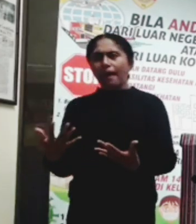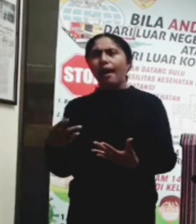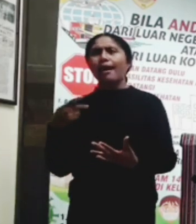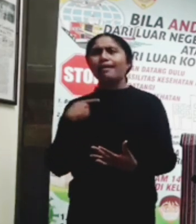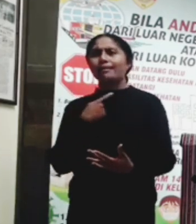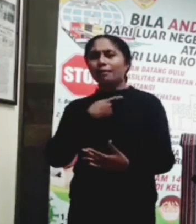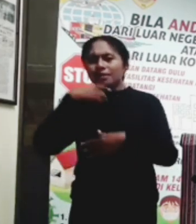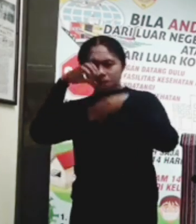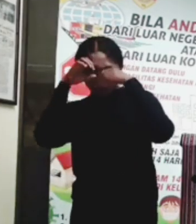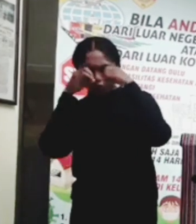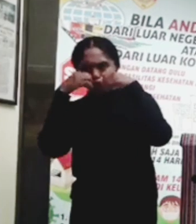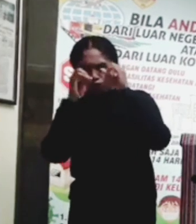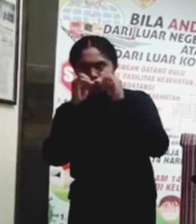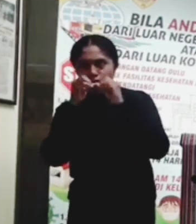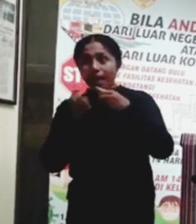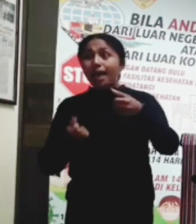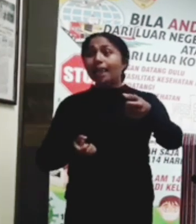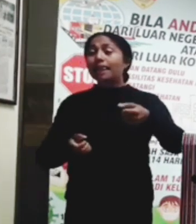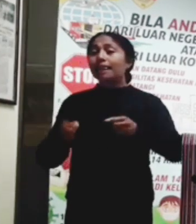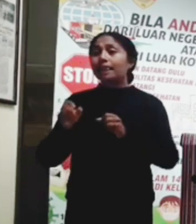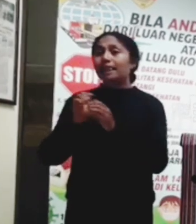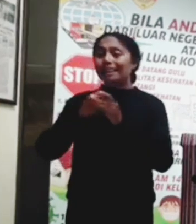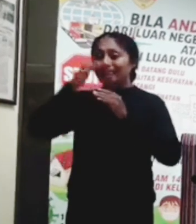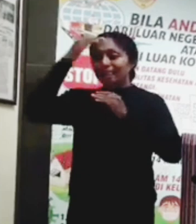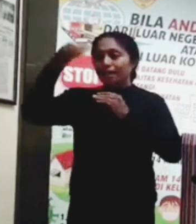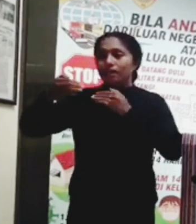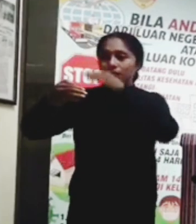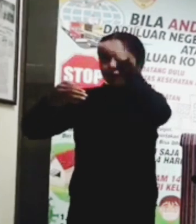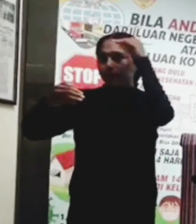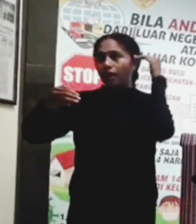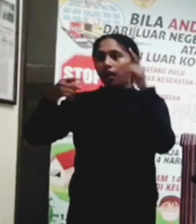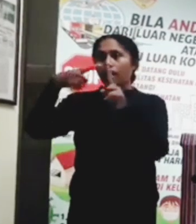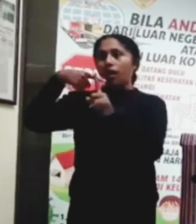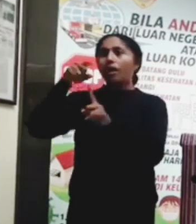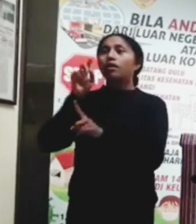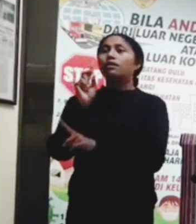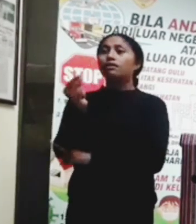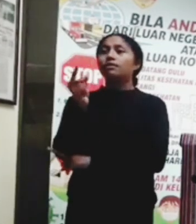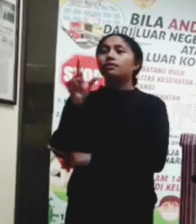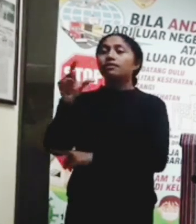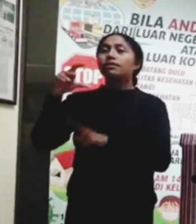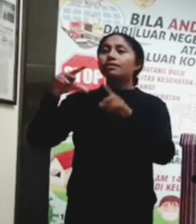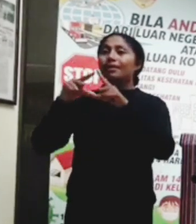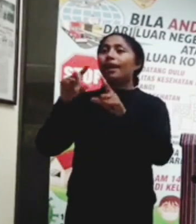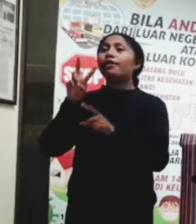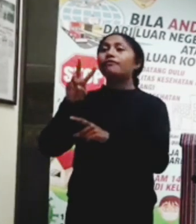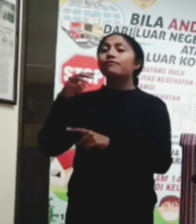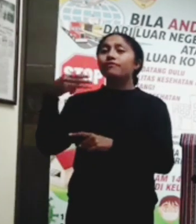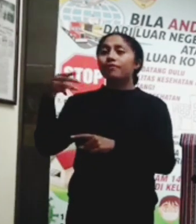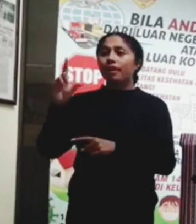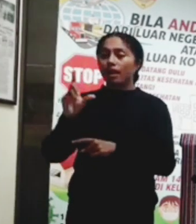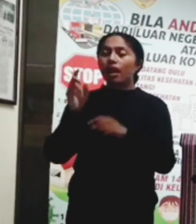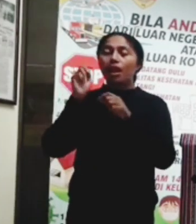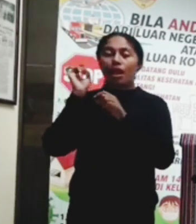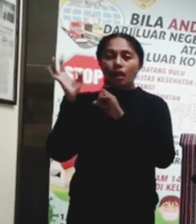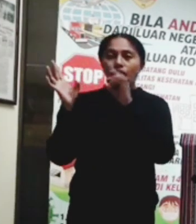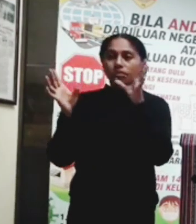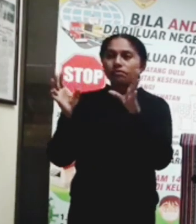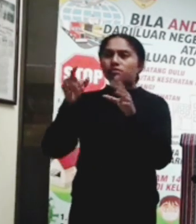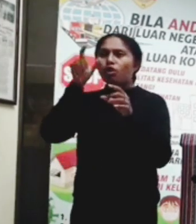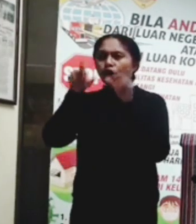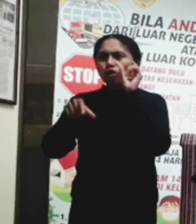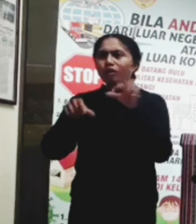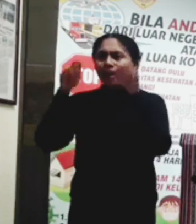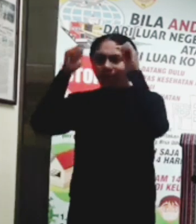menelusuri travel lain yang membawa sejumlah orang Timor Leste yang